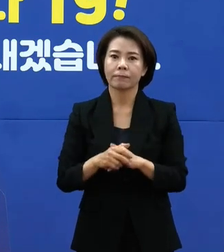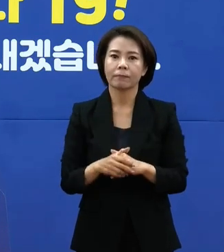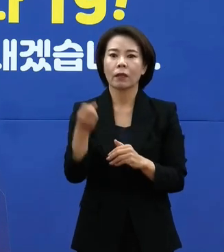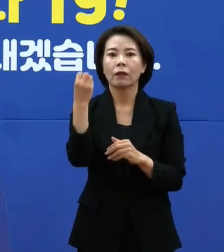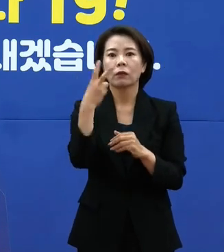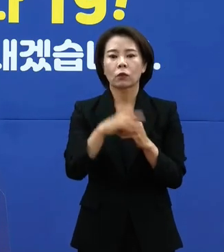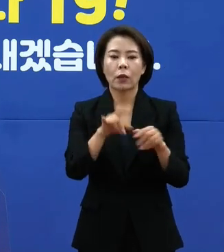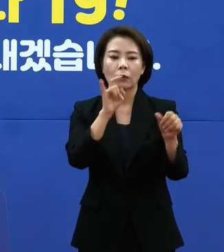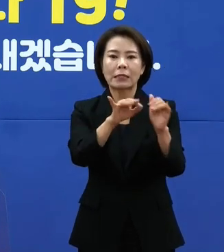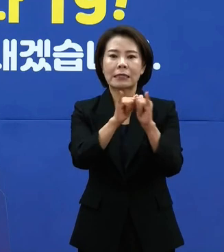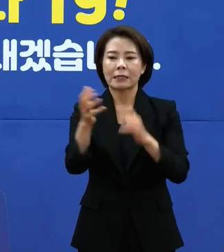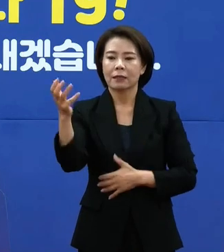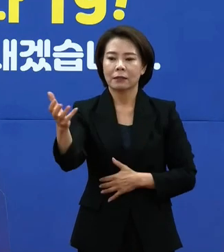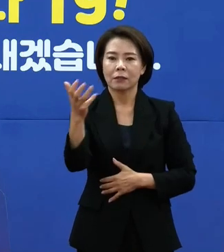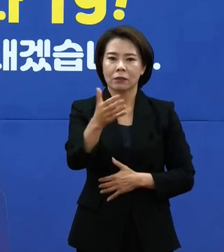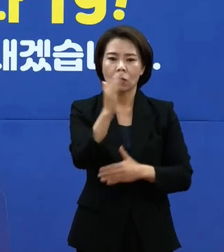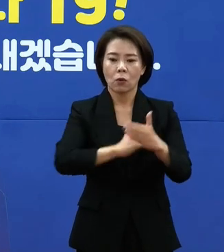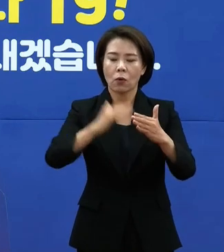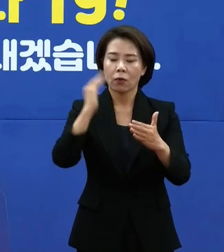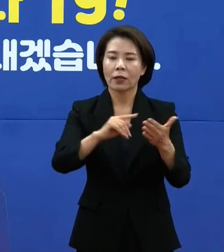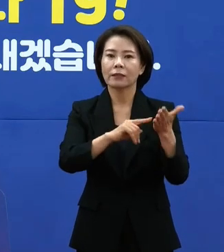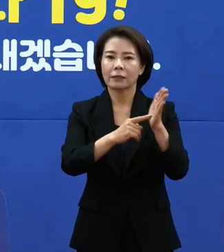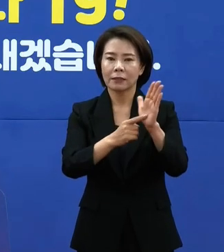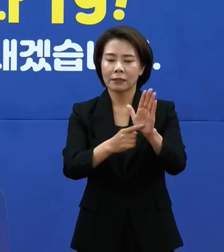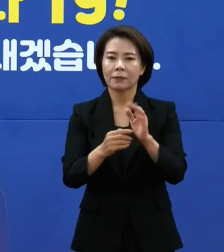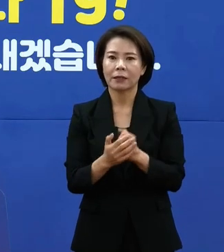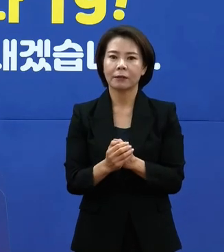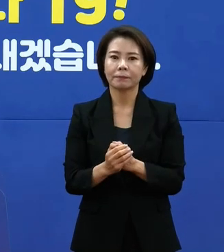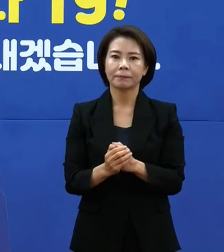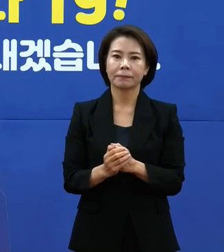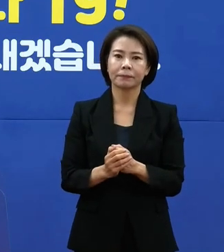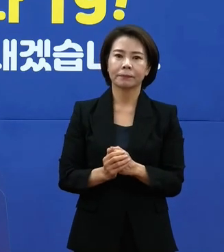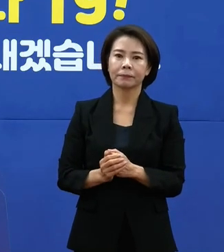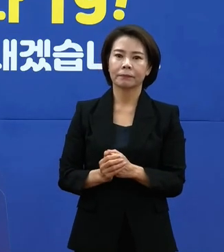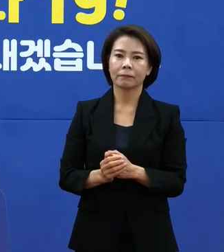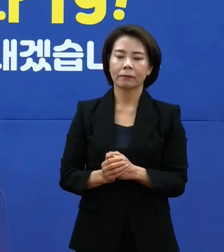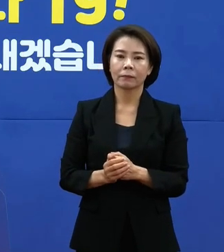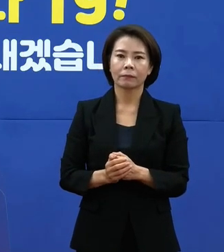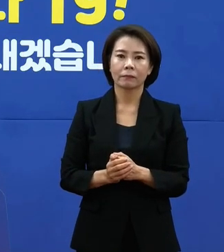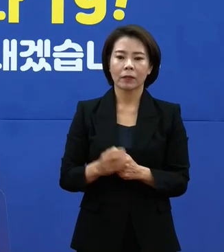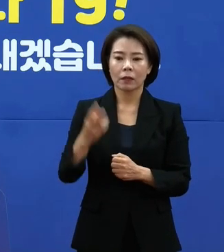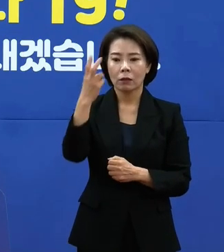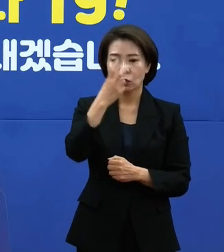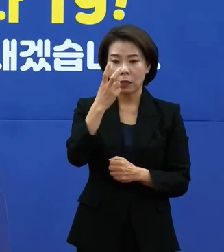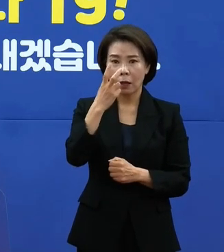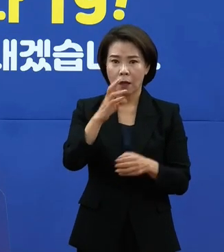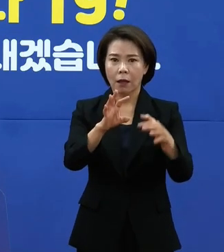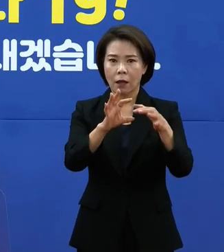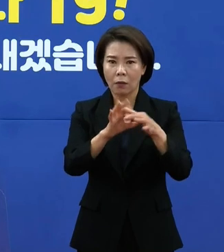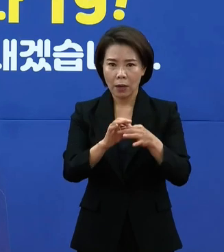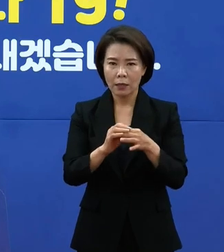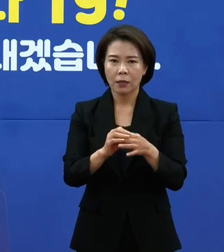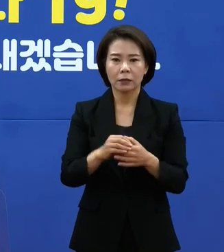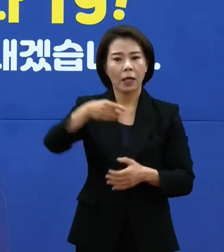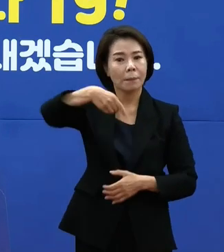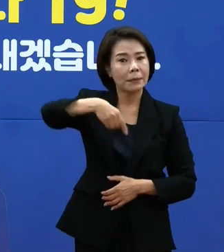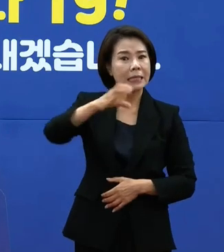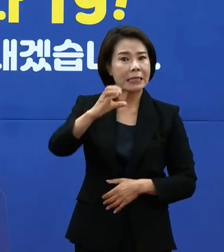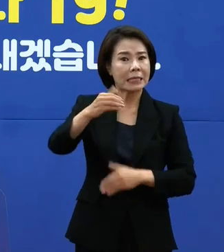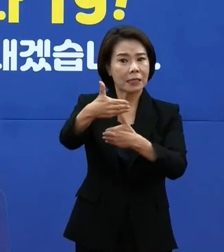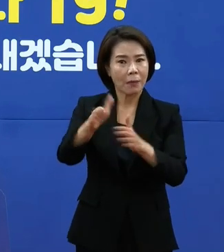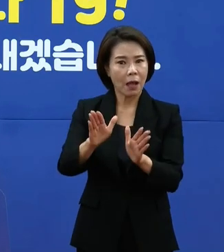다음은 확진자 이동 동선 공개입니다. 우리 도에서 역학조사를 통해서 고스트 캐슬